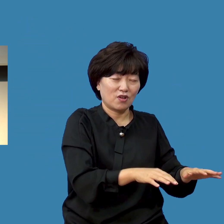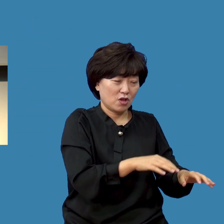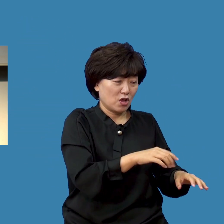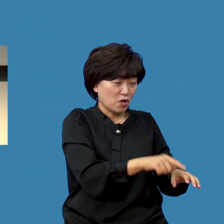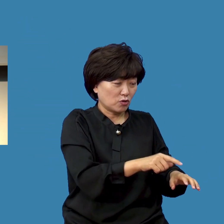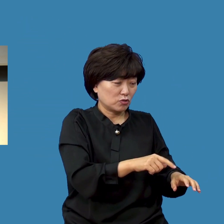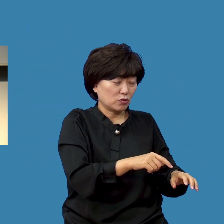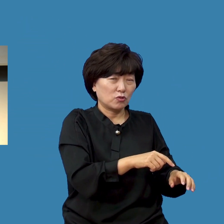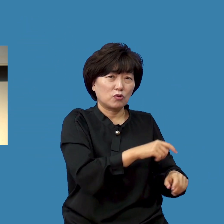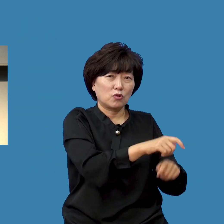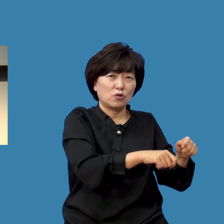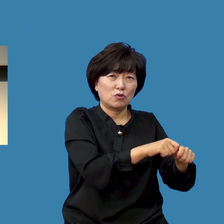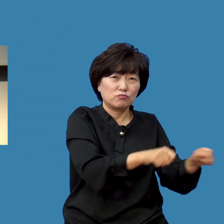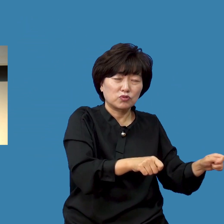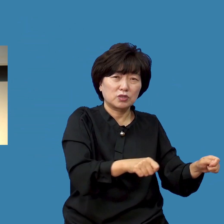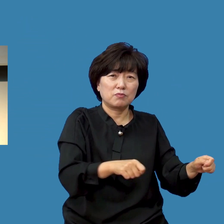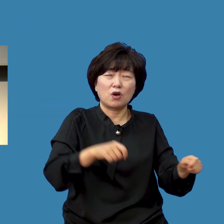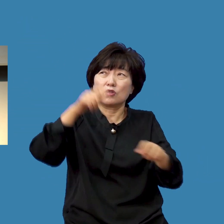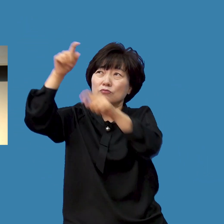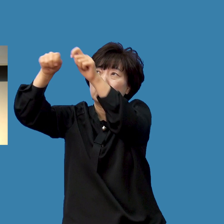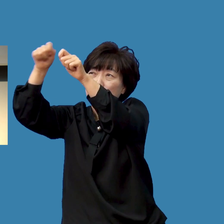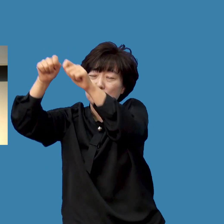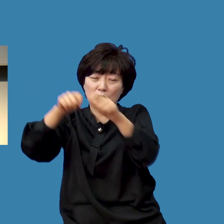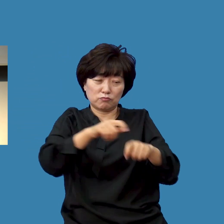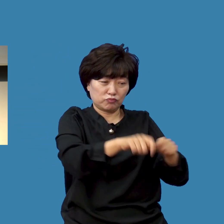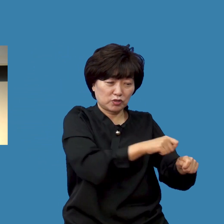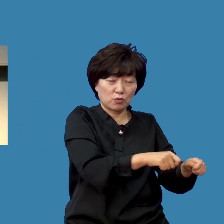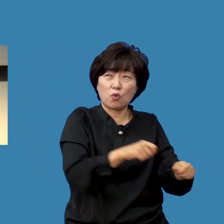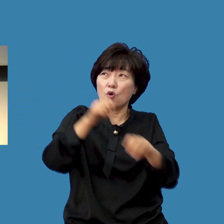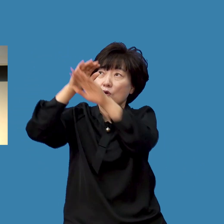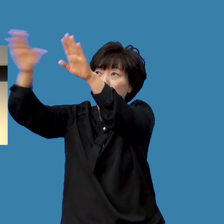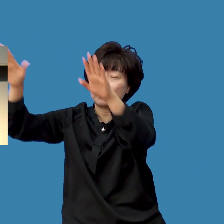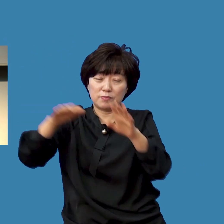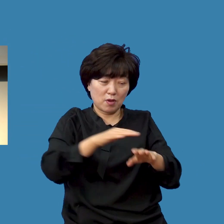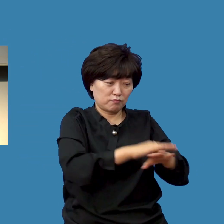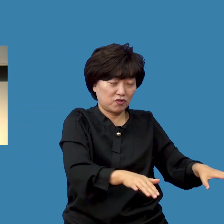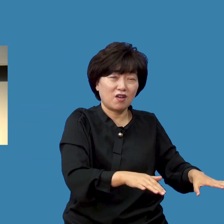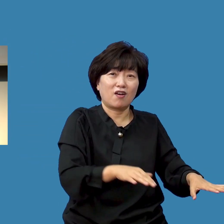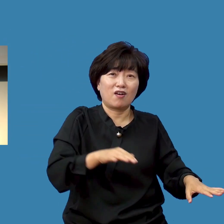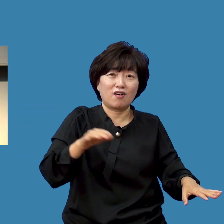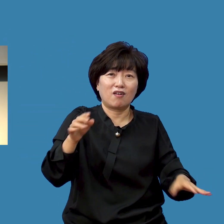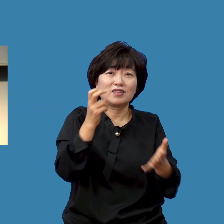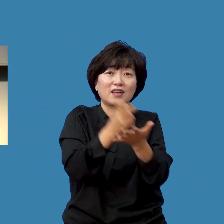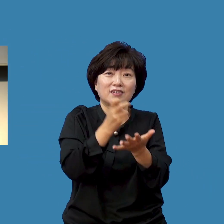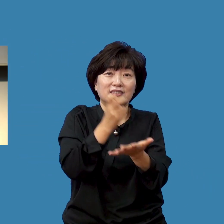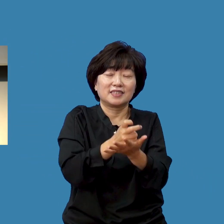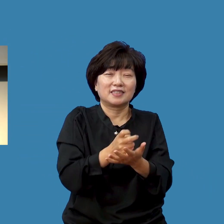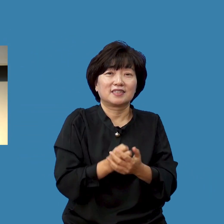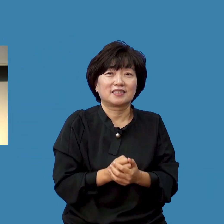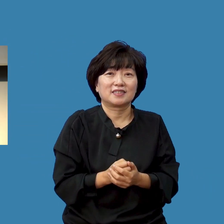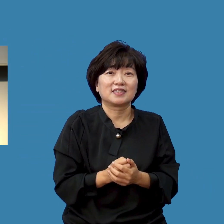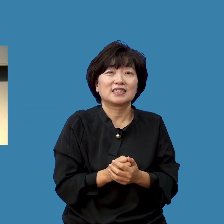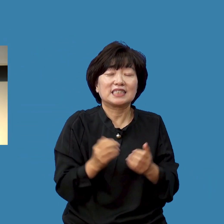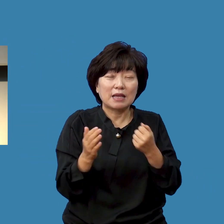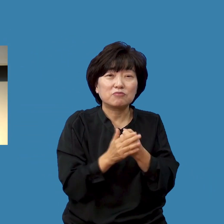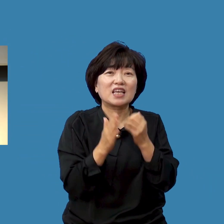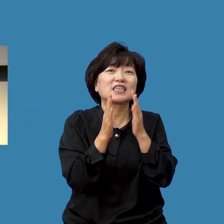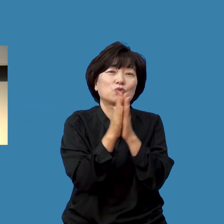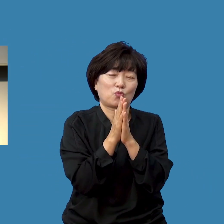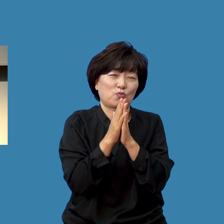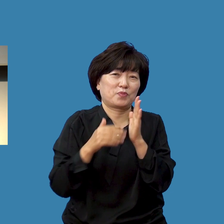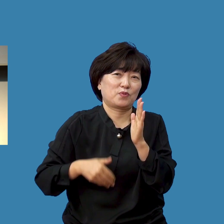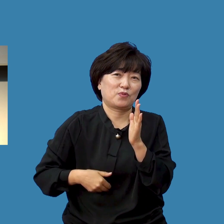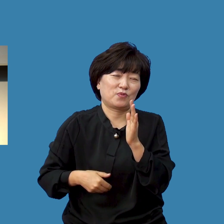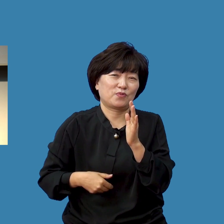그래서 하늘에서 풀면 여기서도 풀리고 묶으면 여기도 풀린다고. 이제 묶으면 묶인다고 하는. 예. 이 원리 우리가 당연히 알고 있는